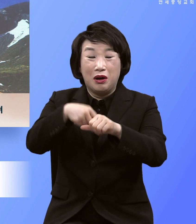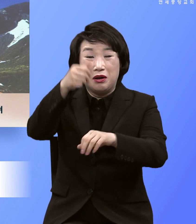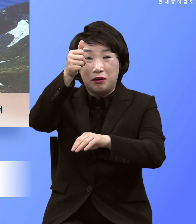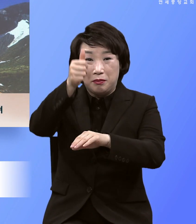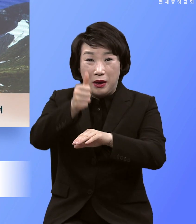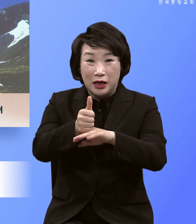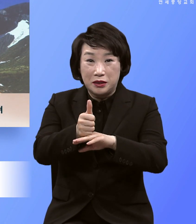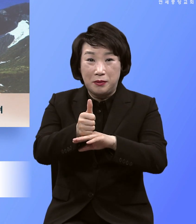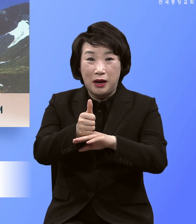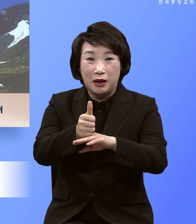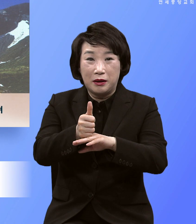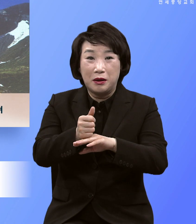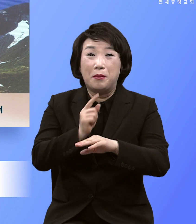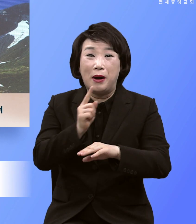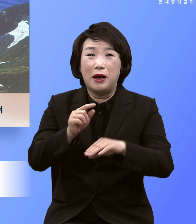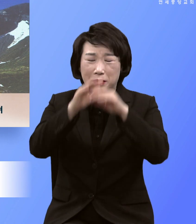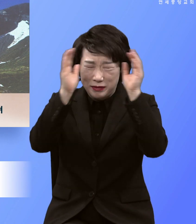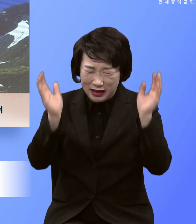마지막 다